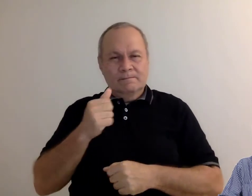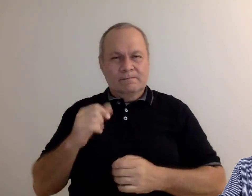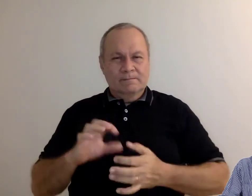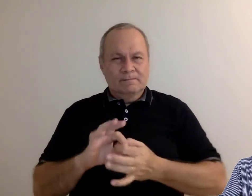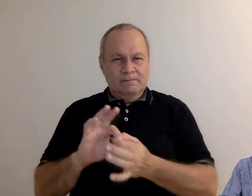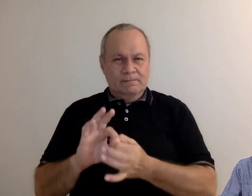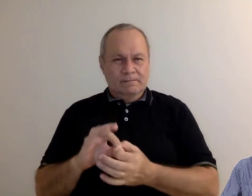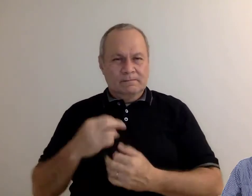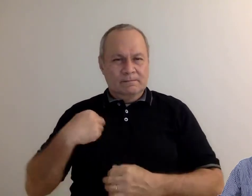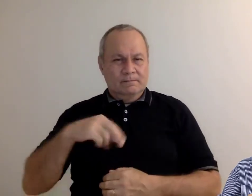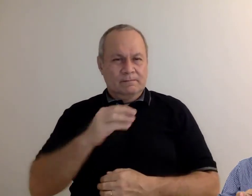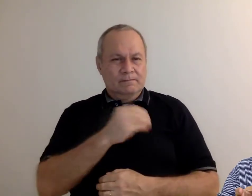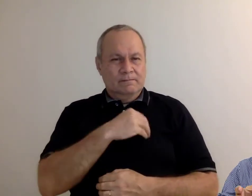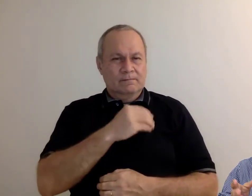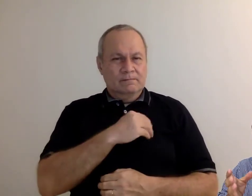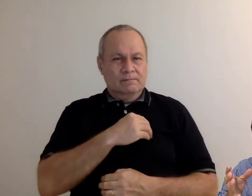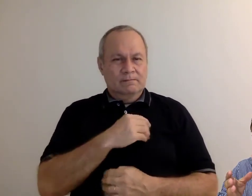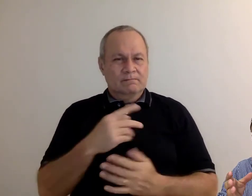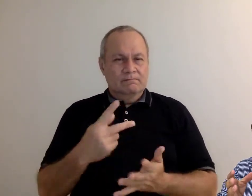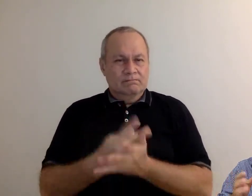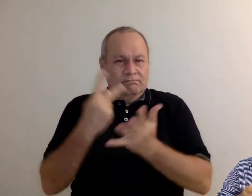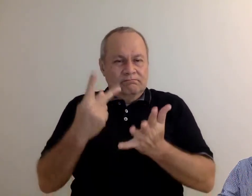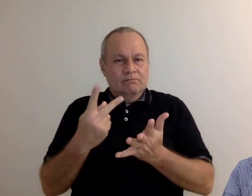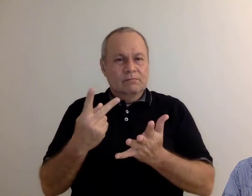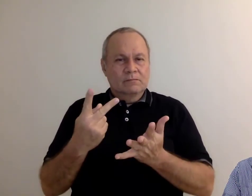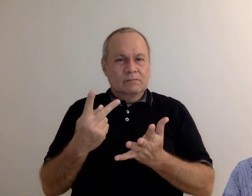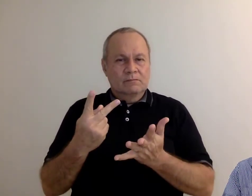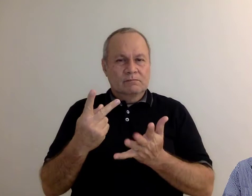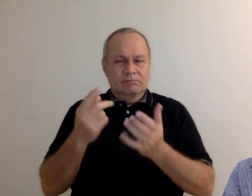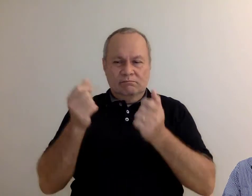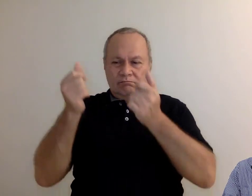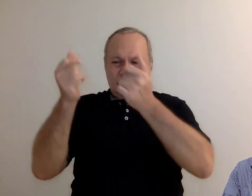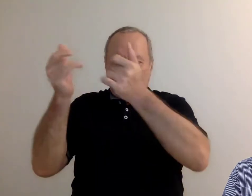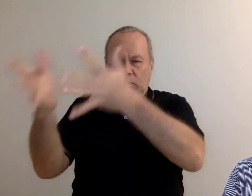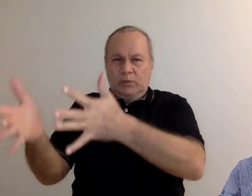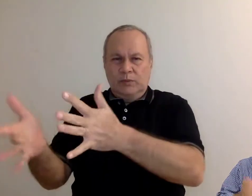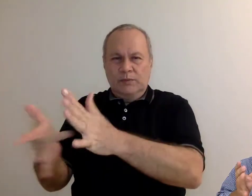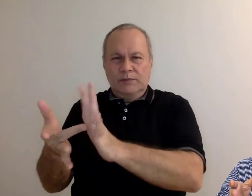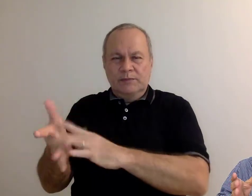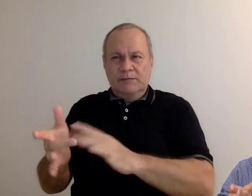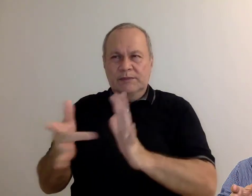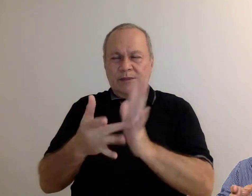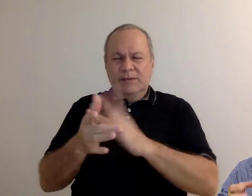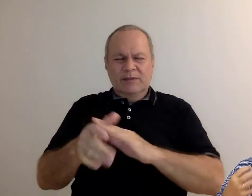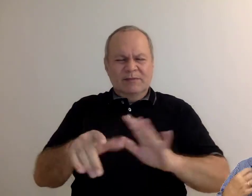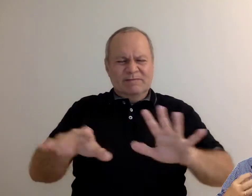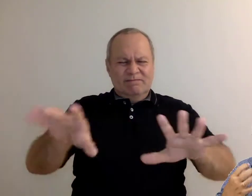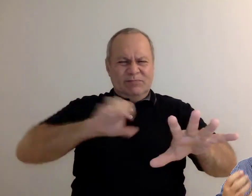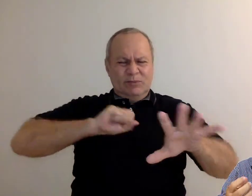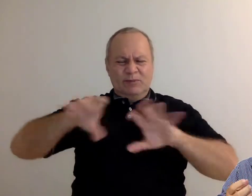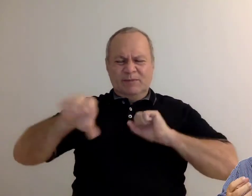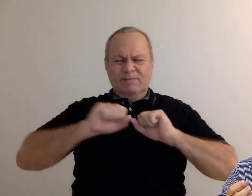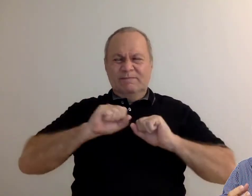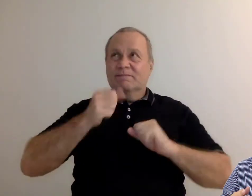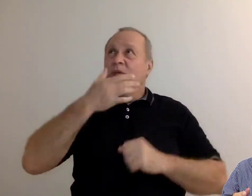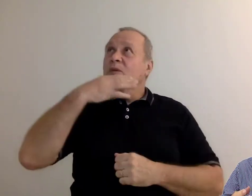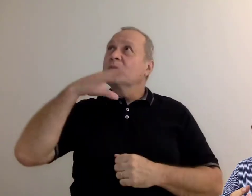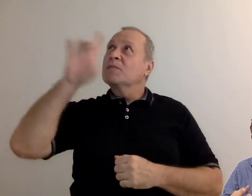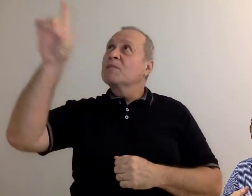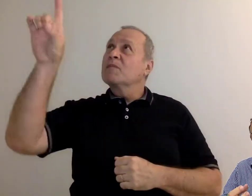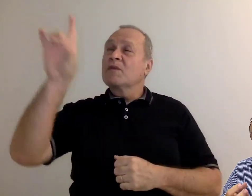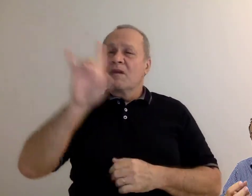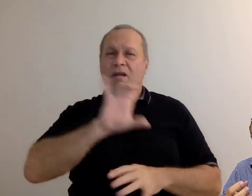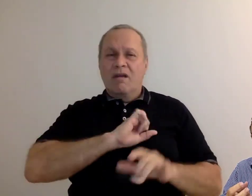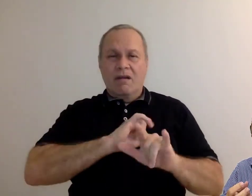nossos pecados foram lançados sobre Jesus. Deus, o Pai, por amor a mim e a você, apanhou